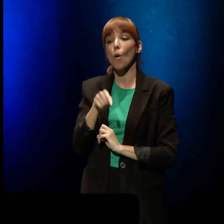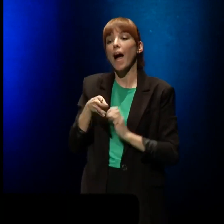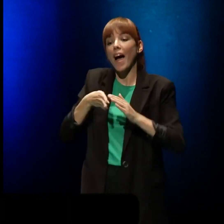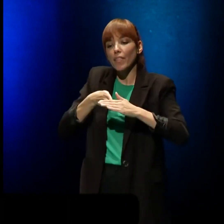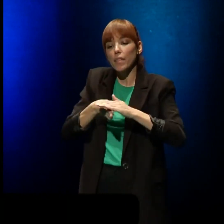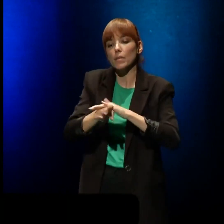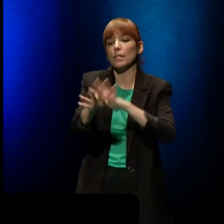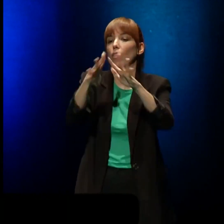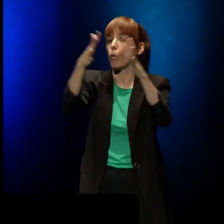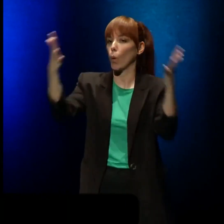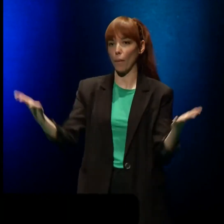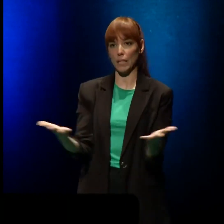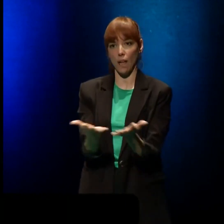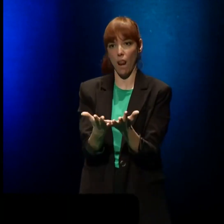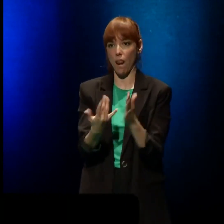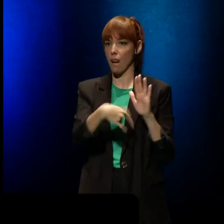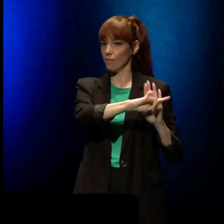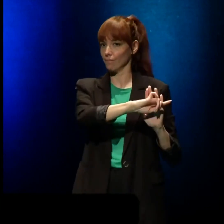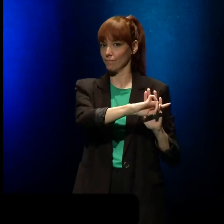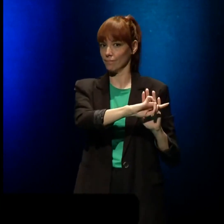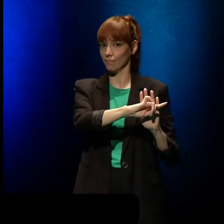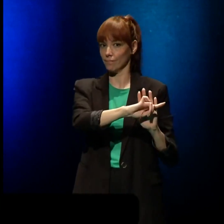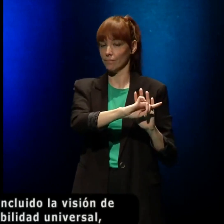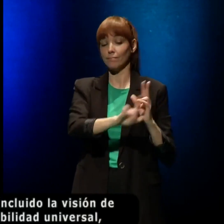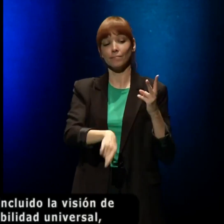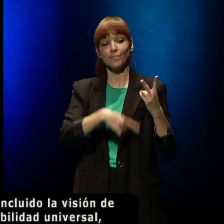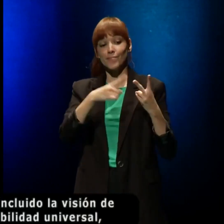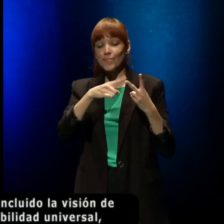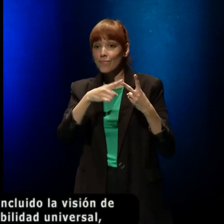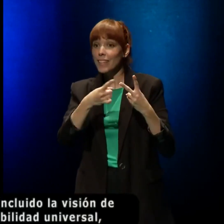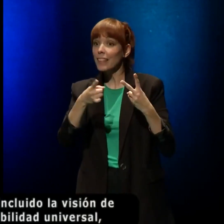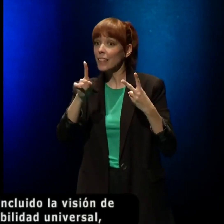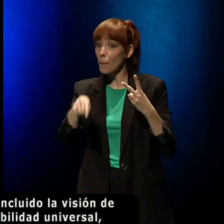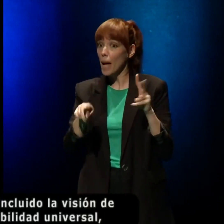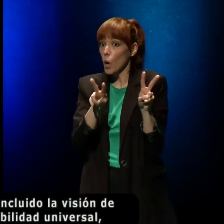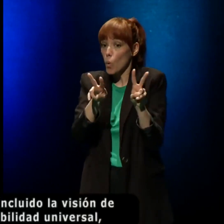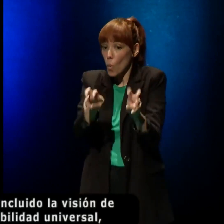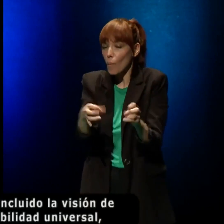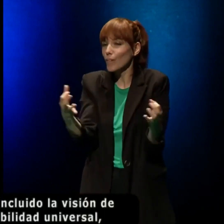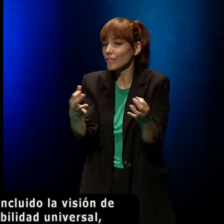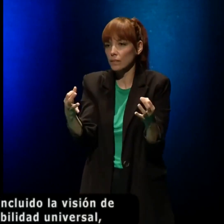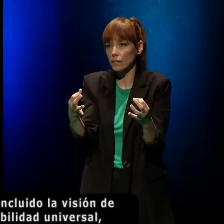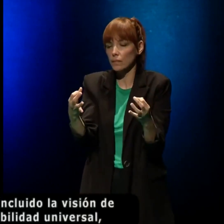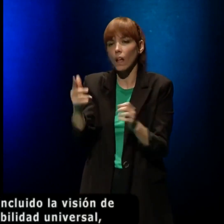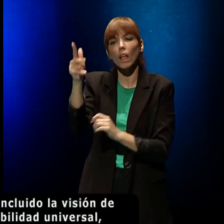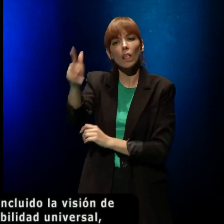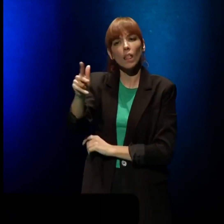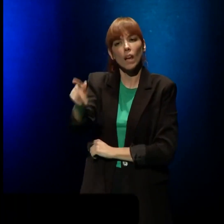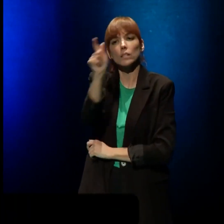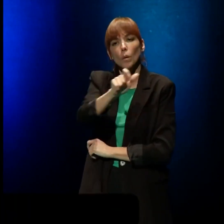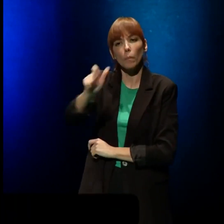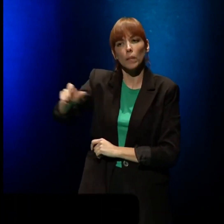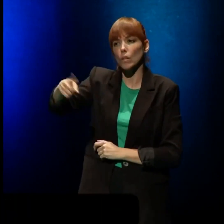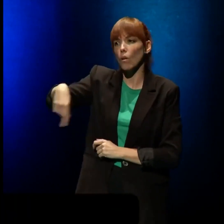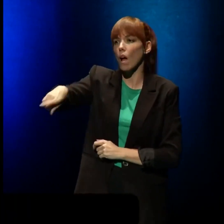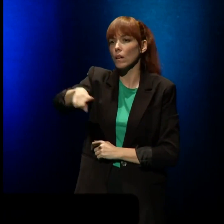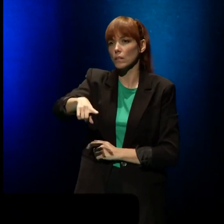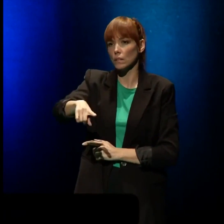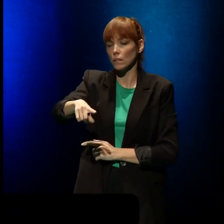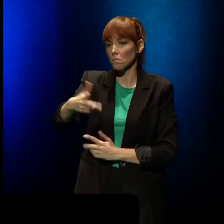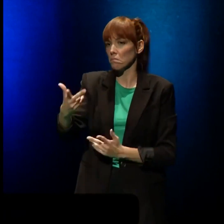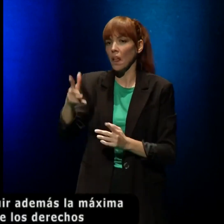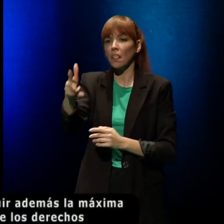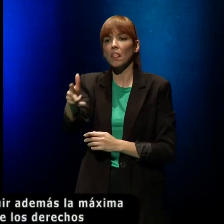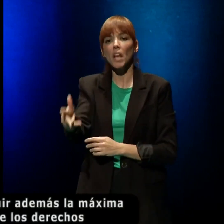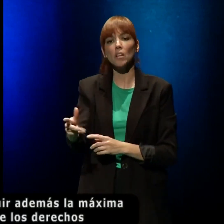le hemos incluido, además, la máxima de que los derechos de las personas no